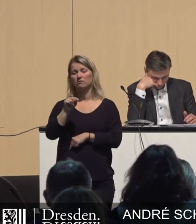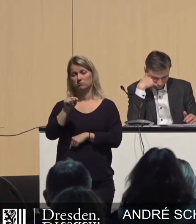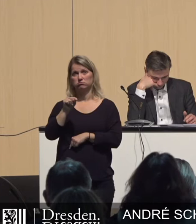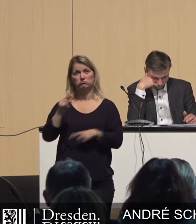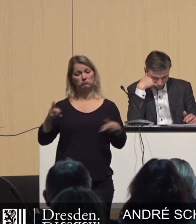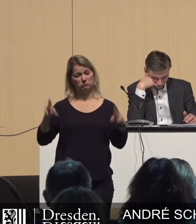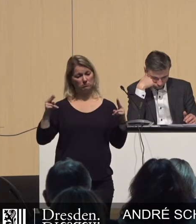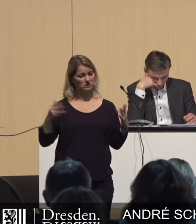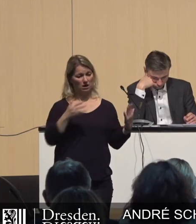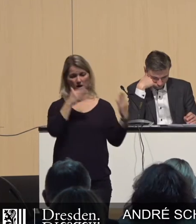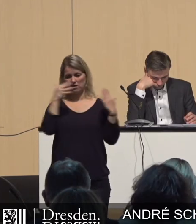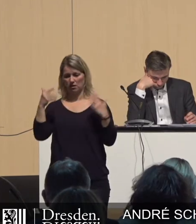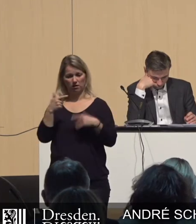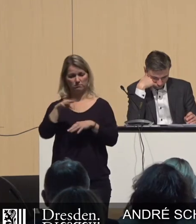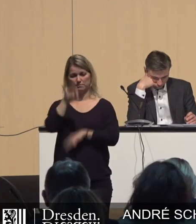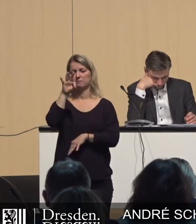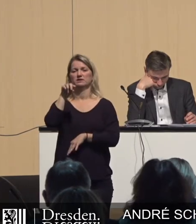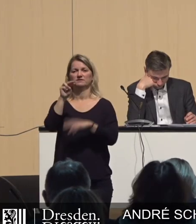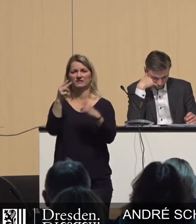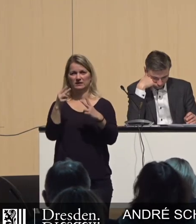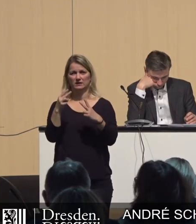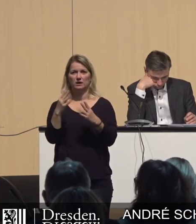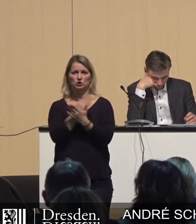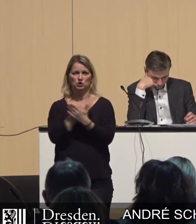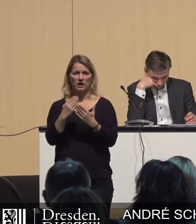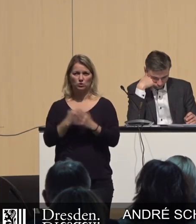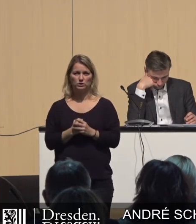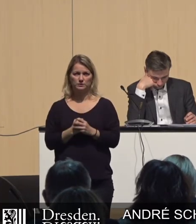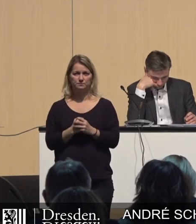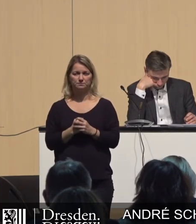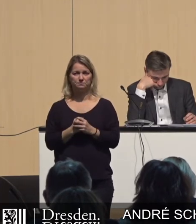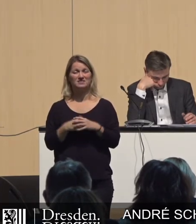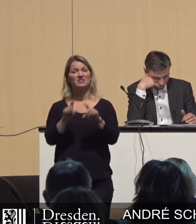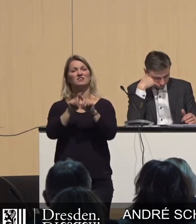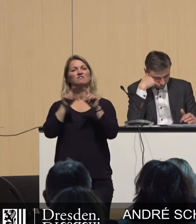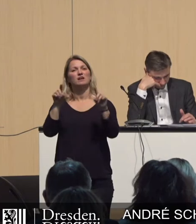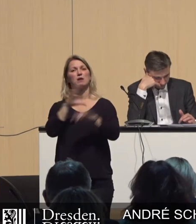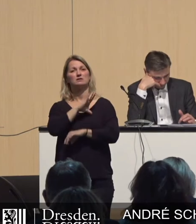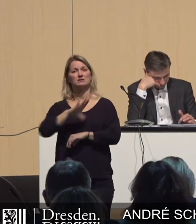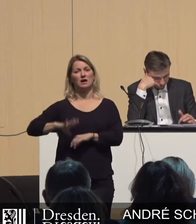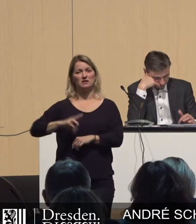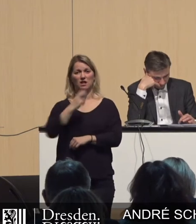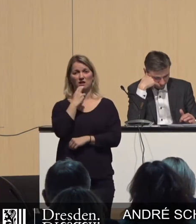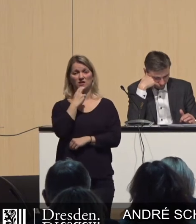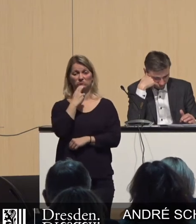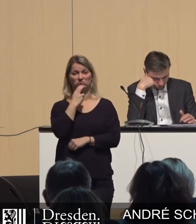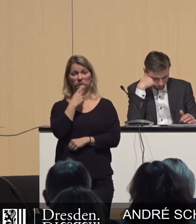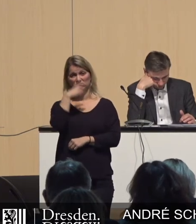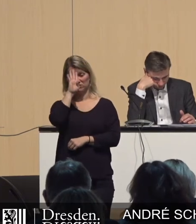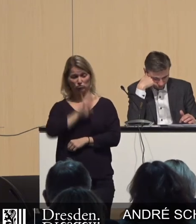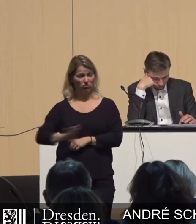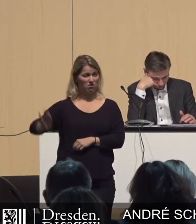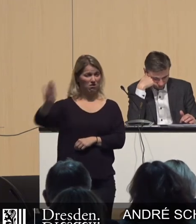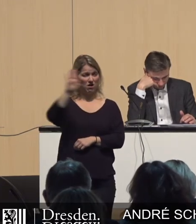Jahrzehnt. Mit der Sachsenenergie wird eines der bundesweit größten Versorgungsunternehmen